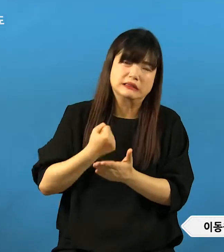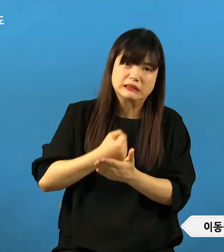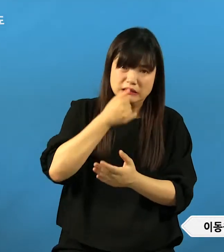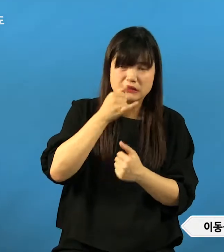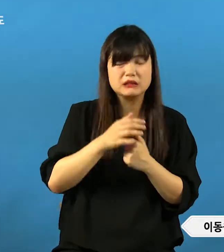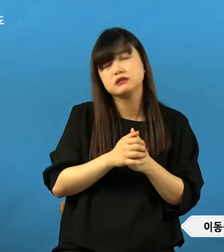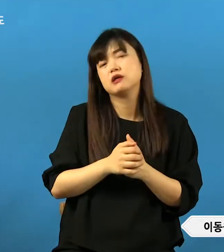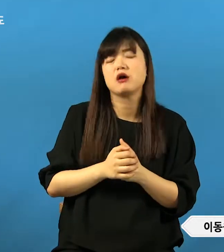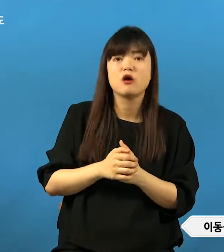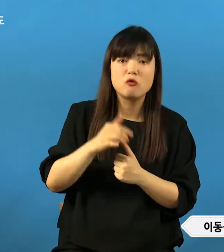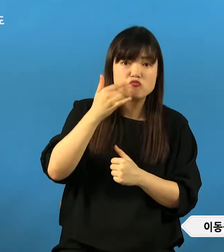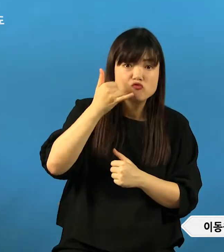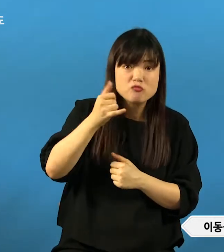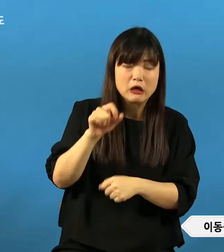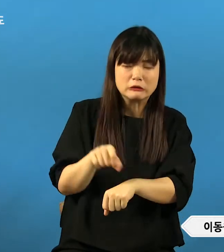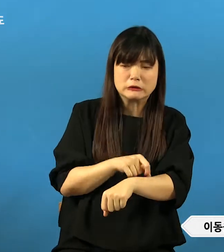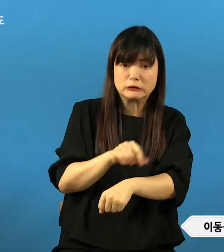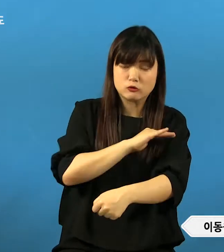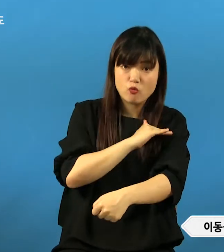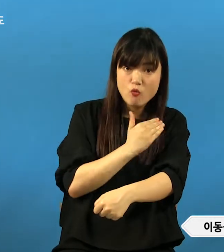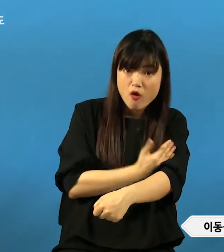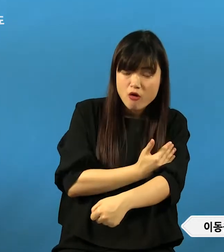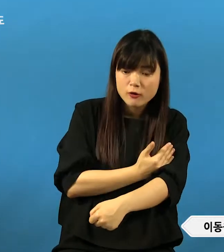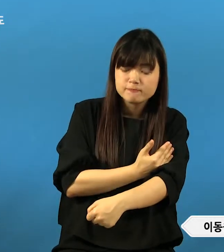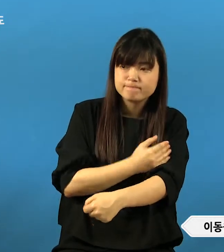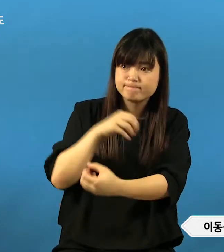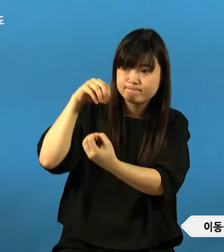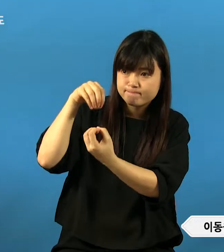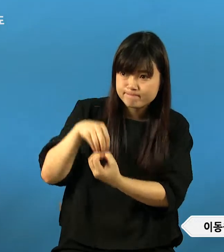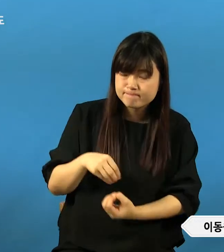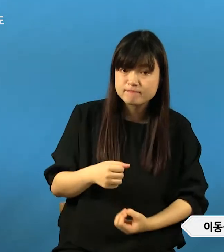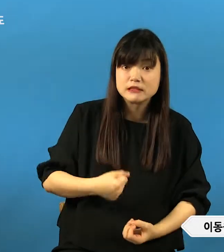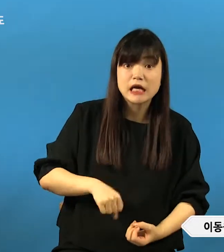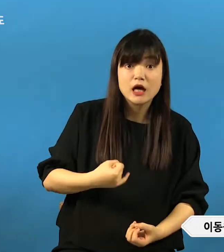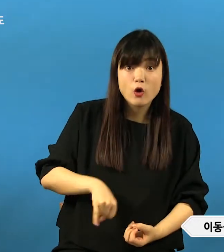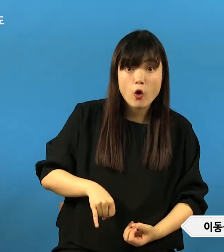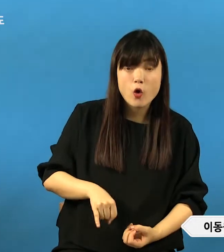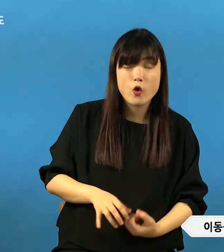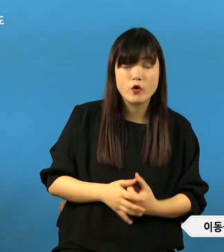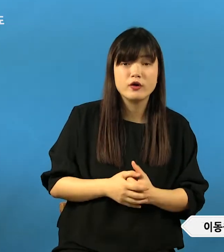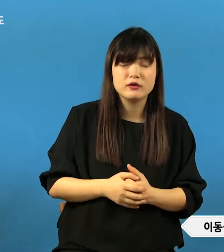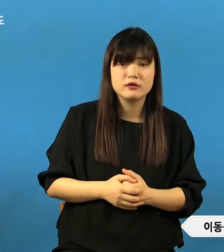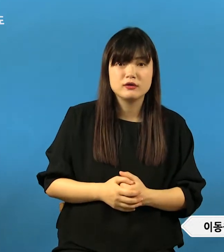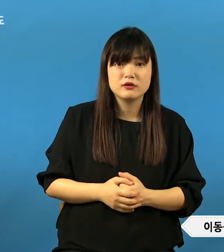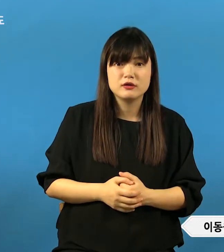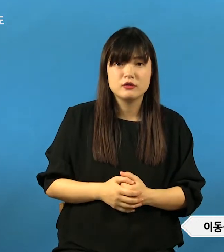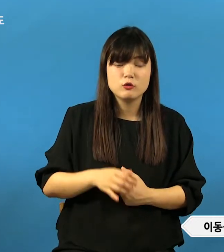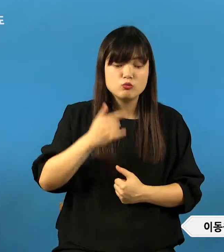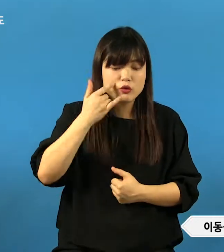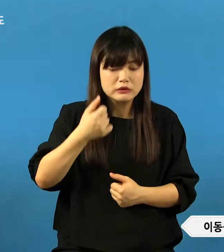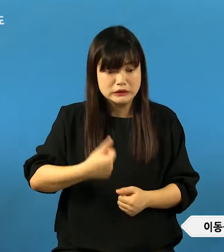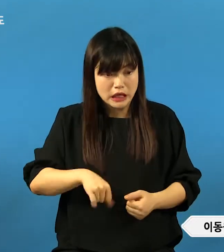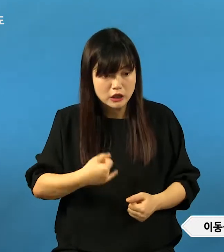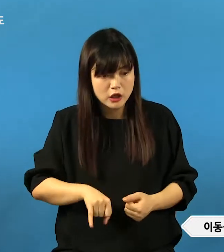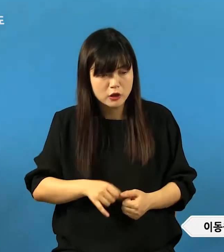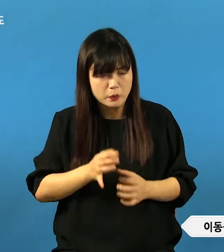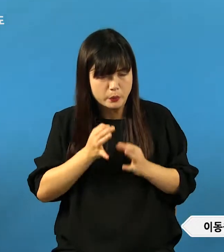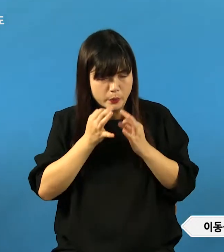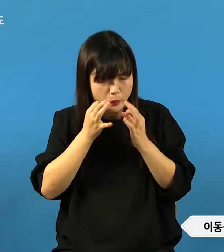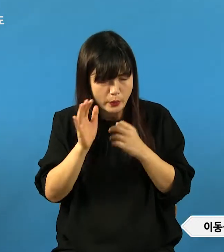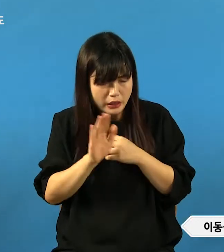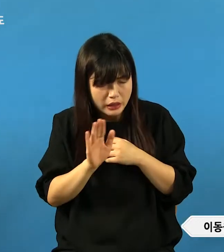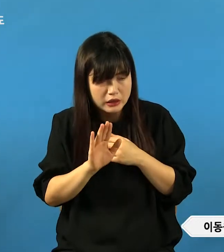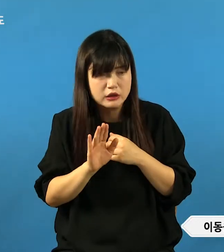자, 부모의 특권을 물려받은 자녀들, 부모들은 자녀들에게 그들이 노력하지 않았던